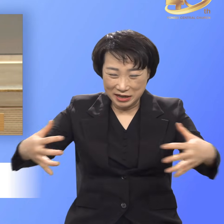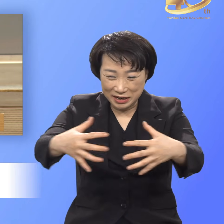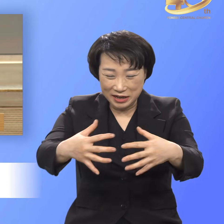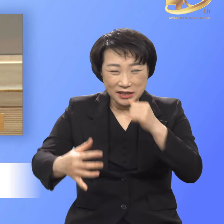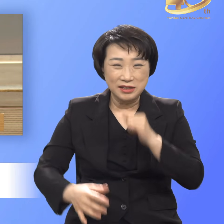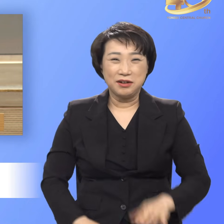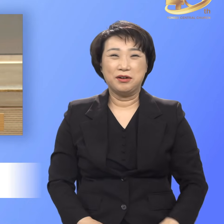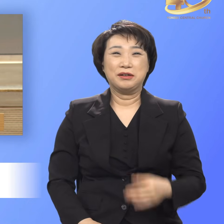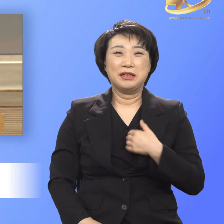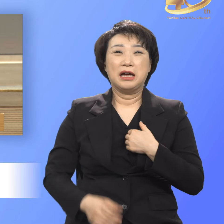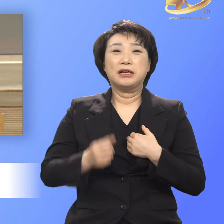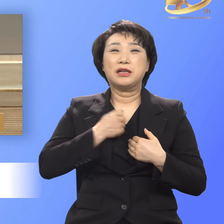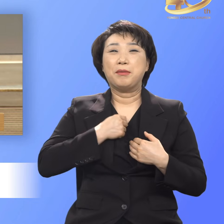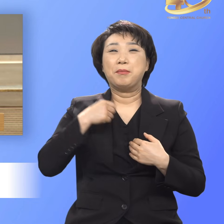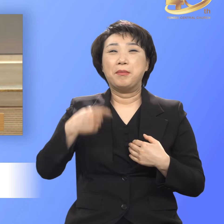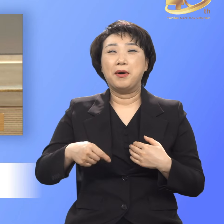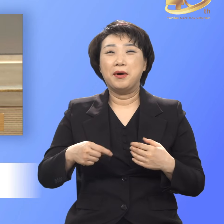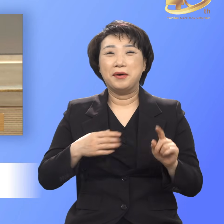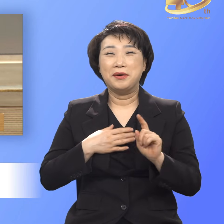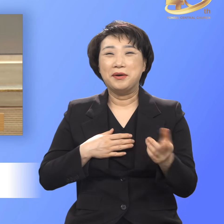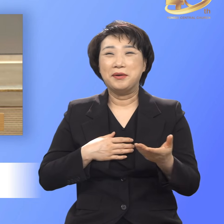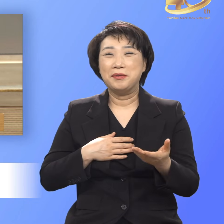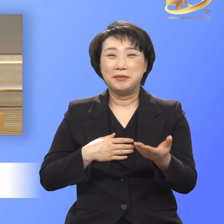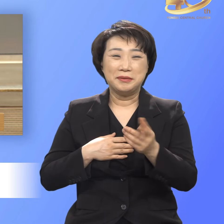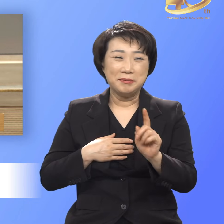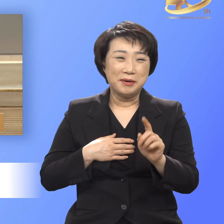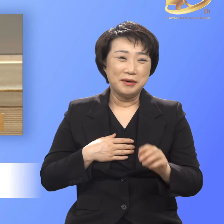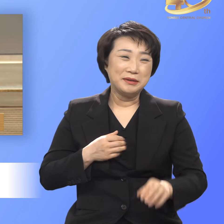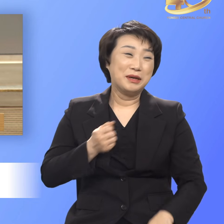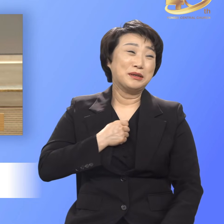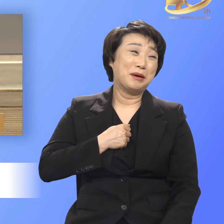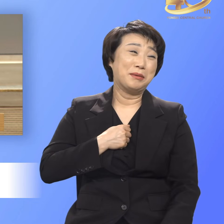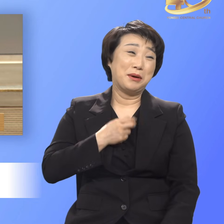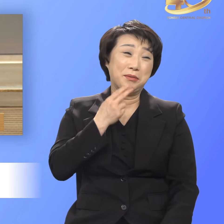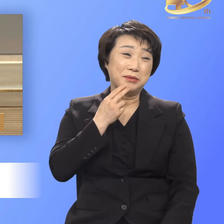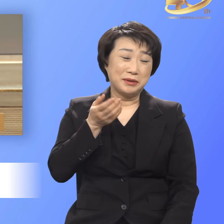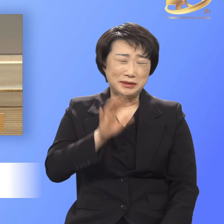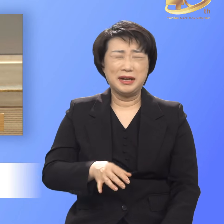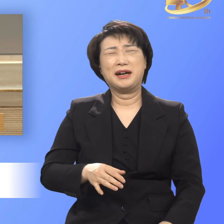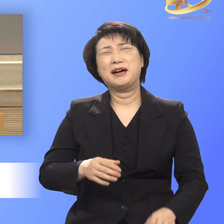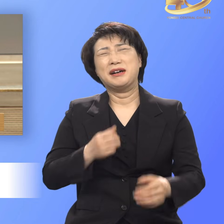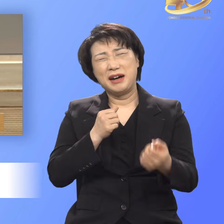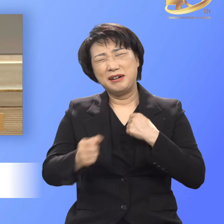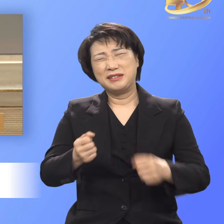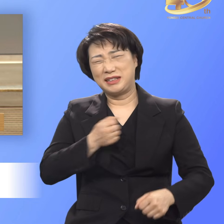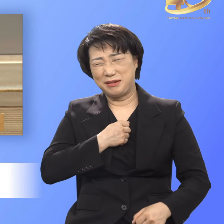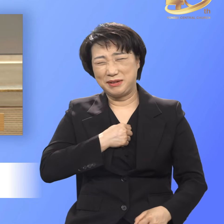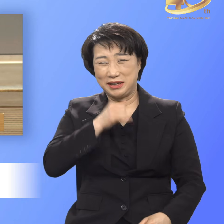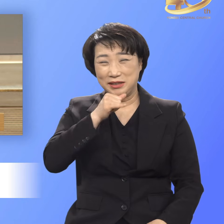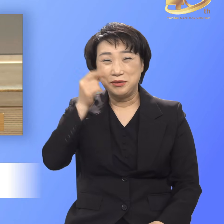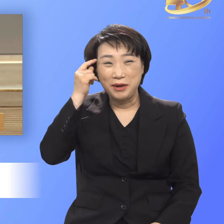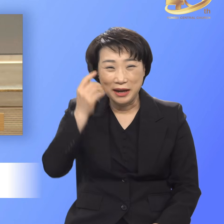목사님이 뭐에 답답할까? 응? 근데 목사님은 답답해. 왜 답답하냐?